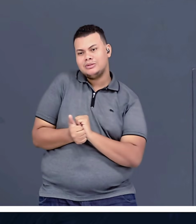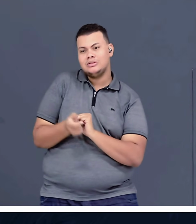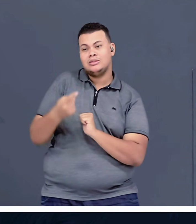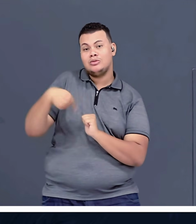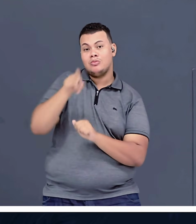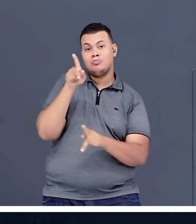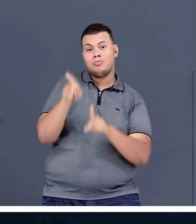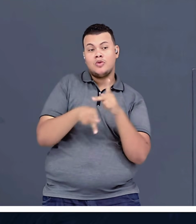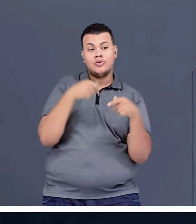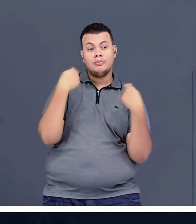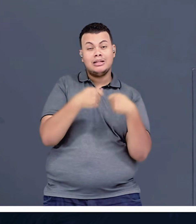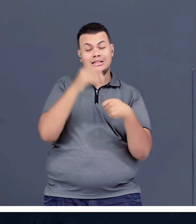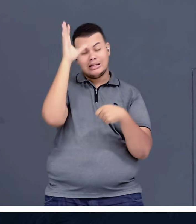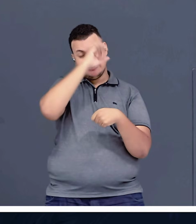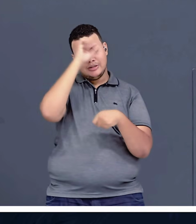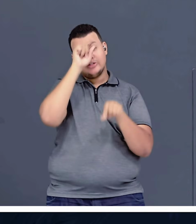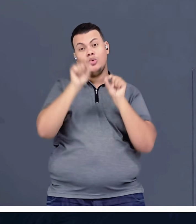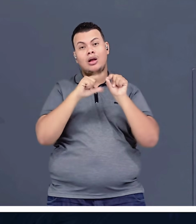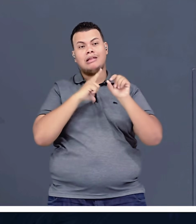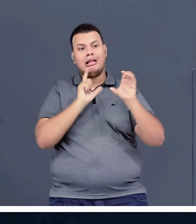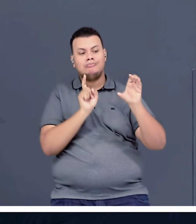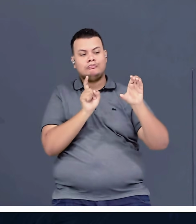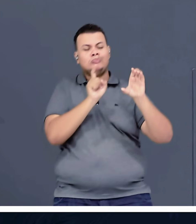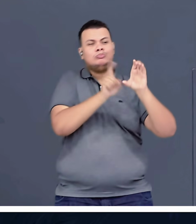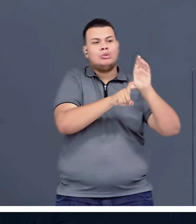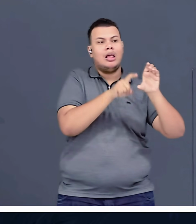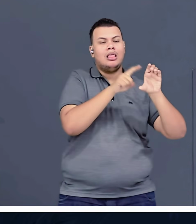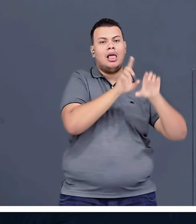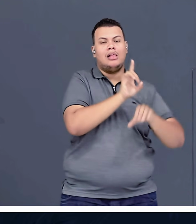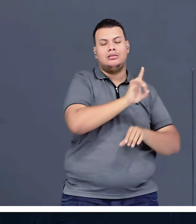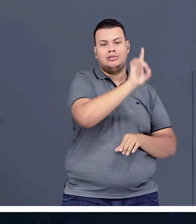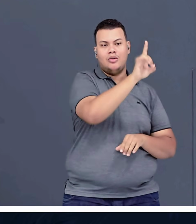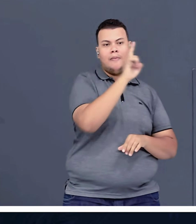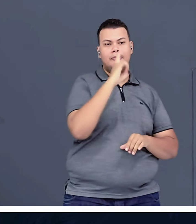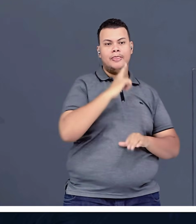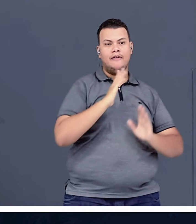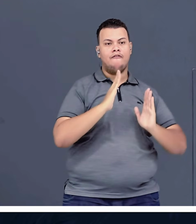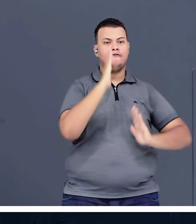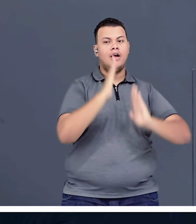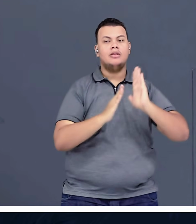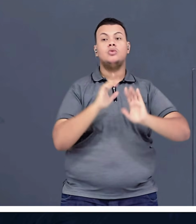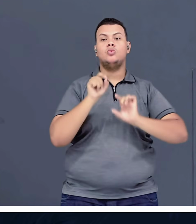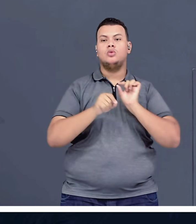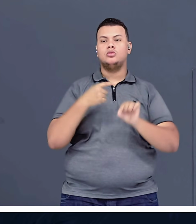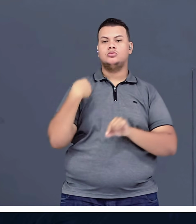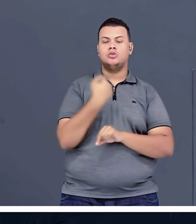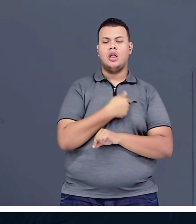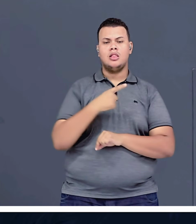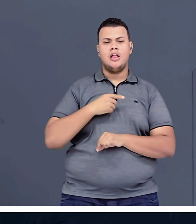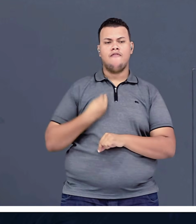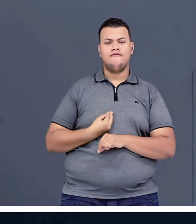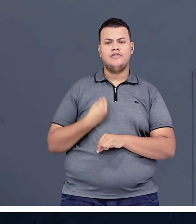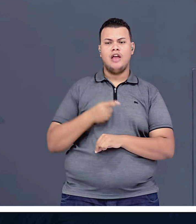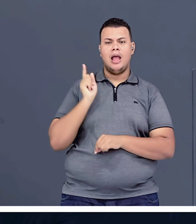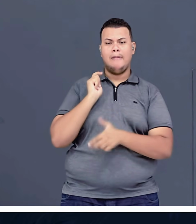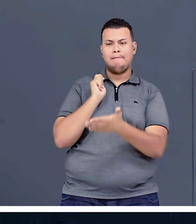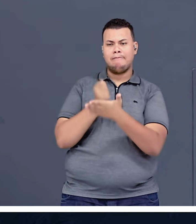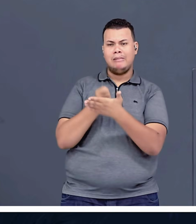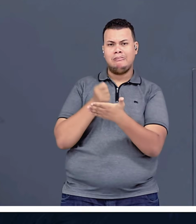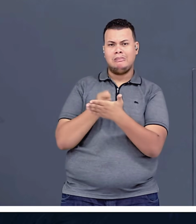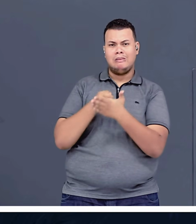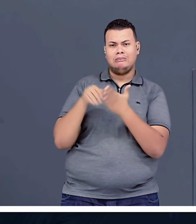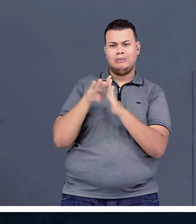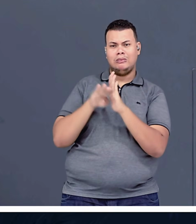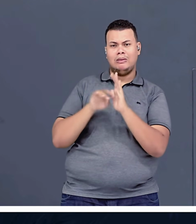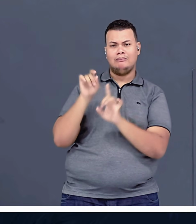de Deus. Então também tem essa fase na nossa vida, né? Em que a gente vive o suficiente. É pagar as contas do